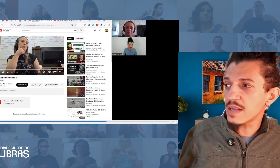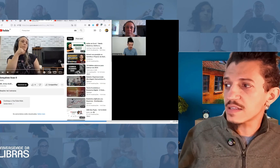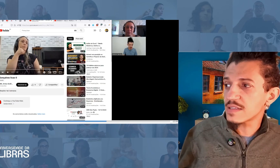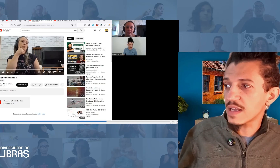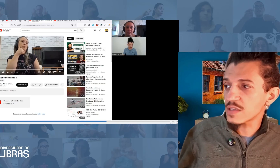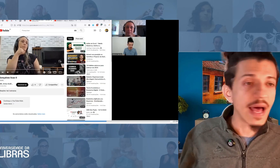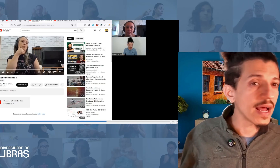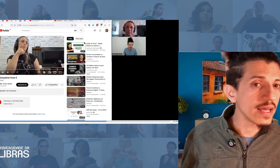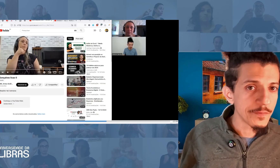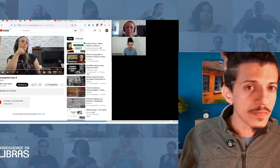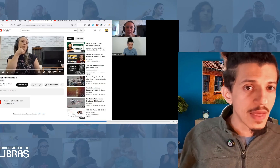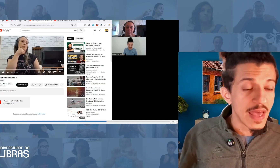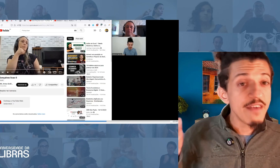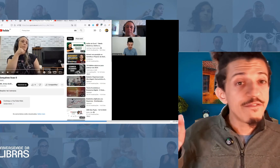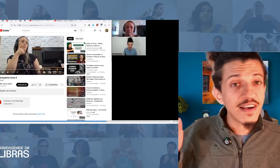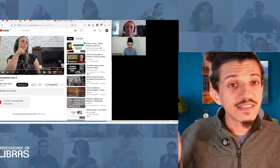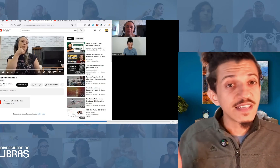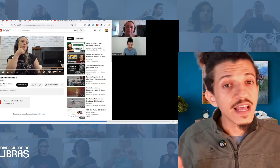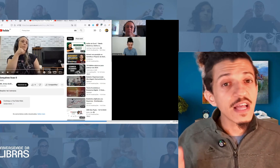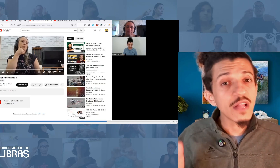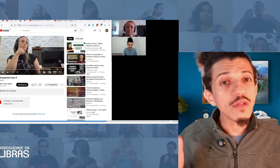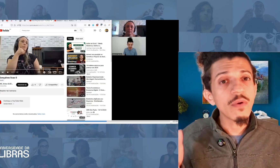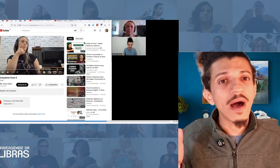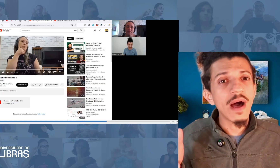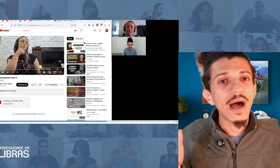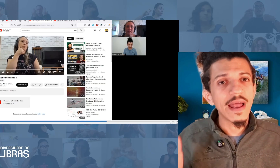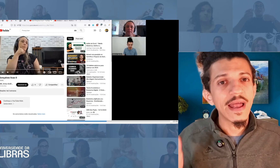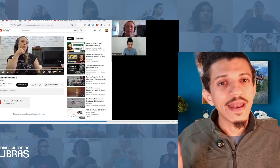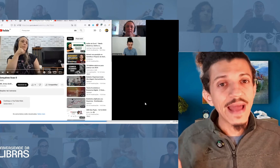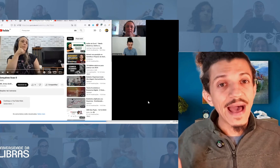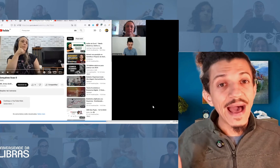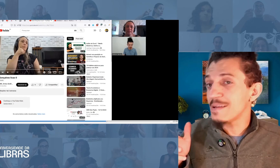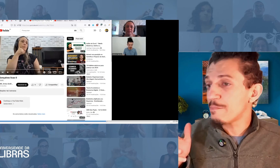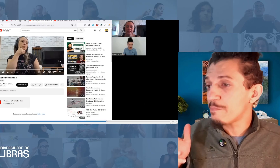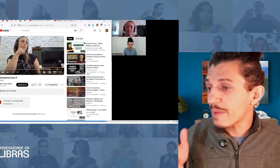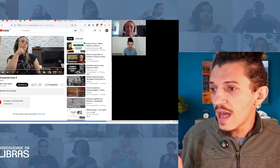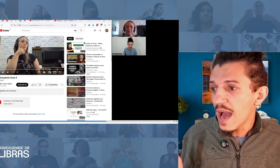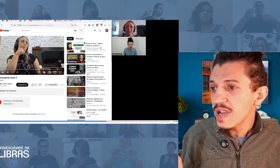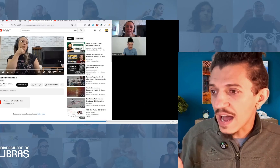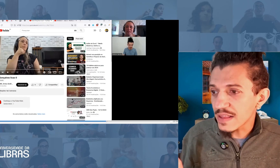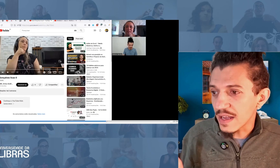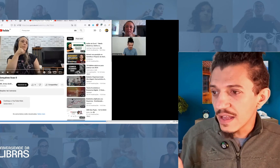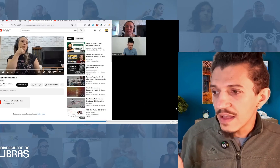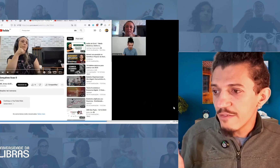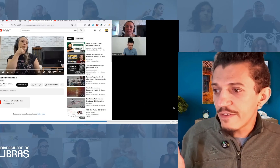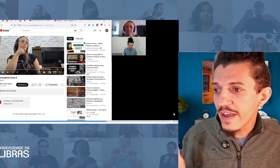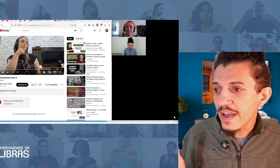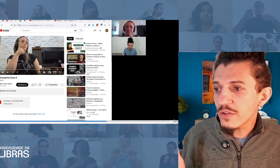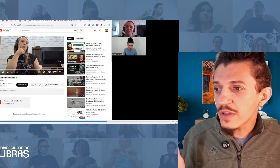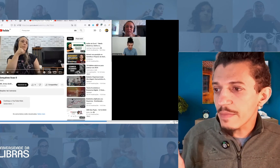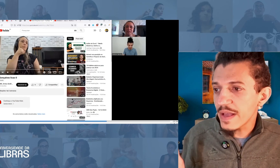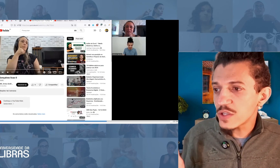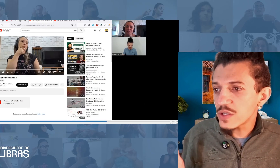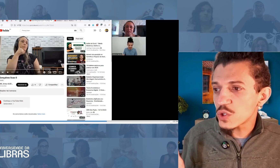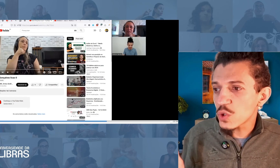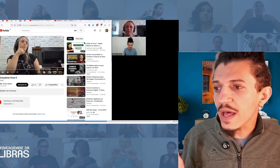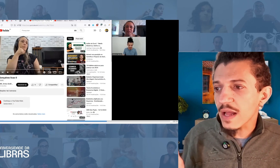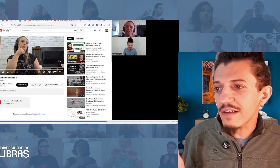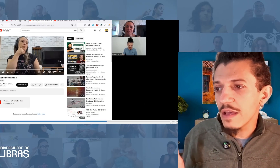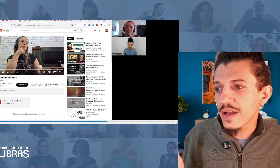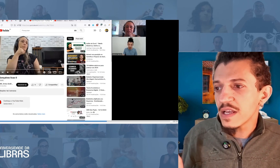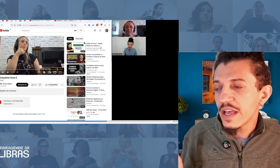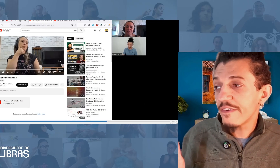dela aqui na Libras e fazendo a análise prática, a análise exata, vendo exatamente como que ela estava